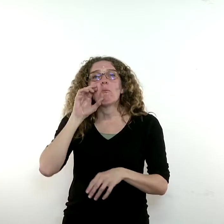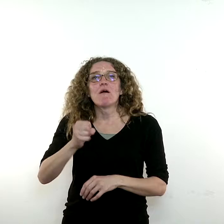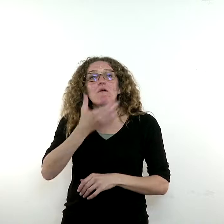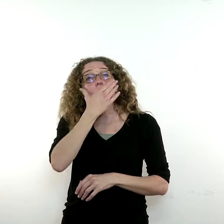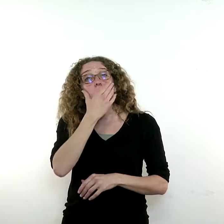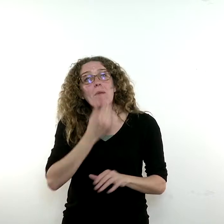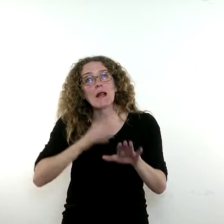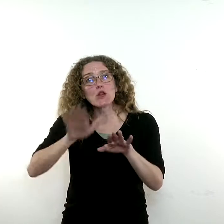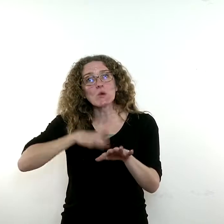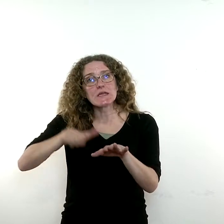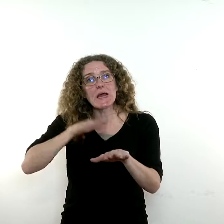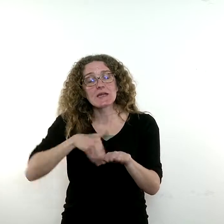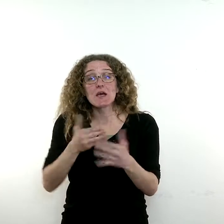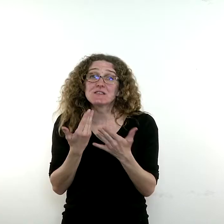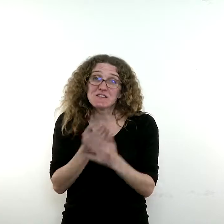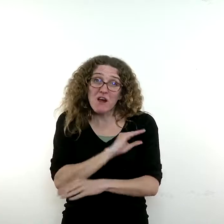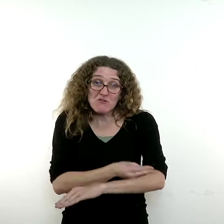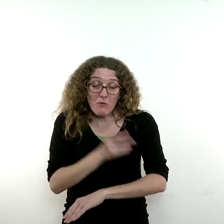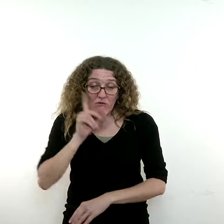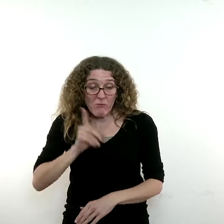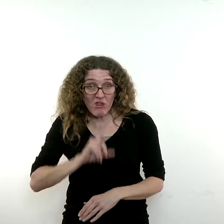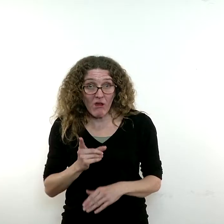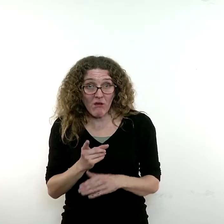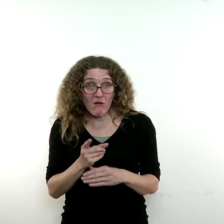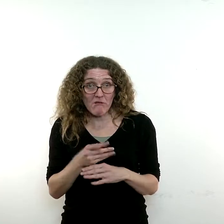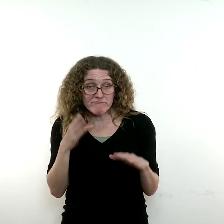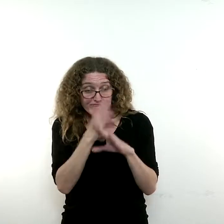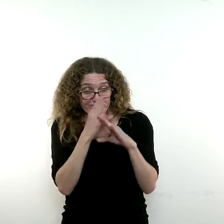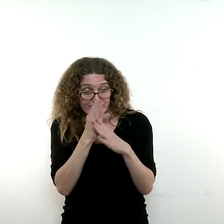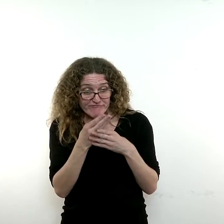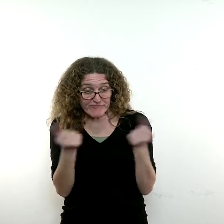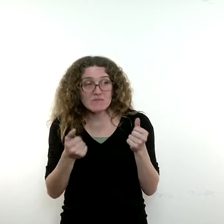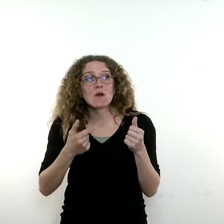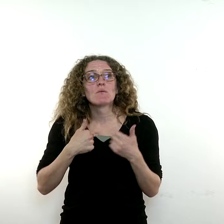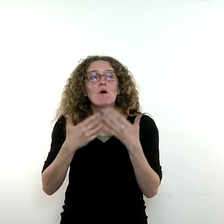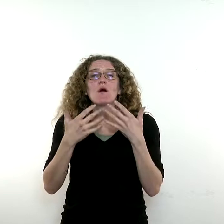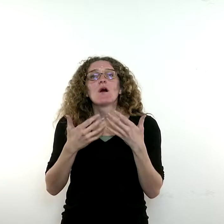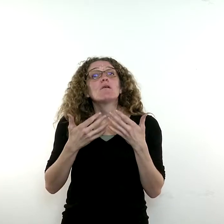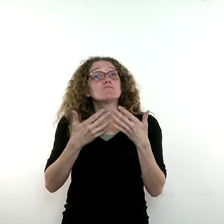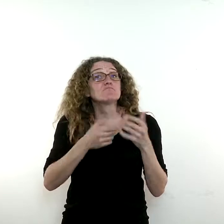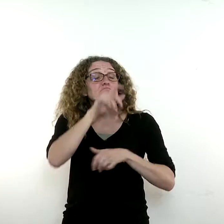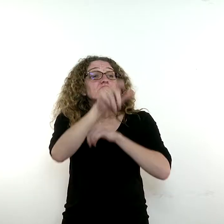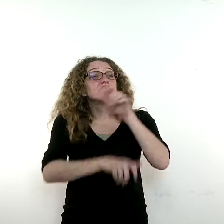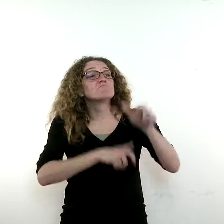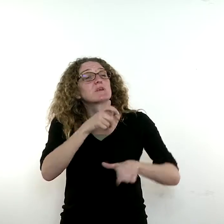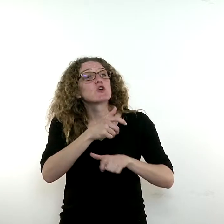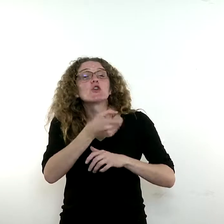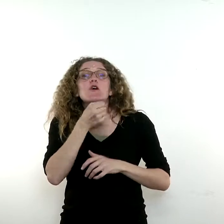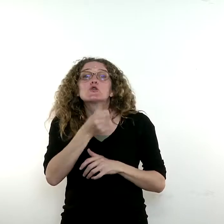où est le sport féminin. Alors je voudrais mettre, j'ai l'habitude, je voudrais mettre un carton jaune aux journalistes sportifs du Midi Libre.